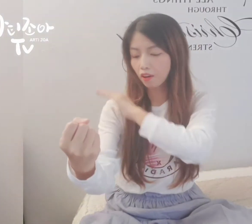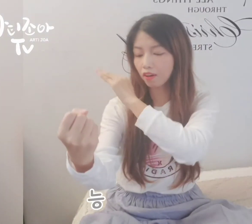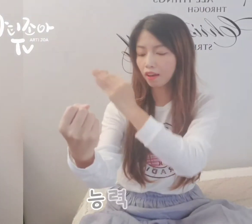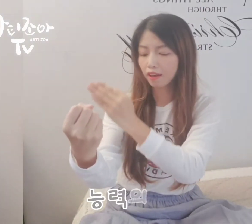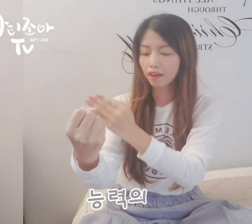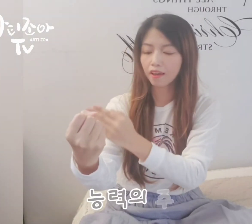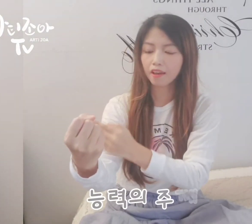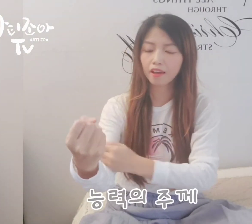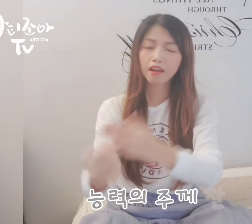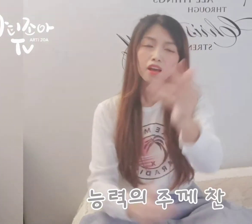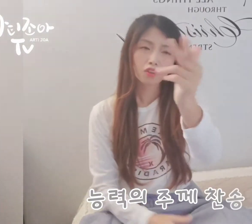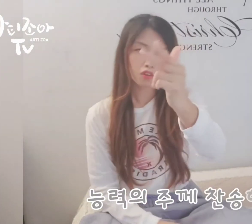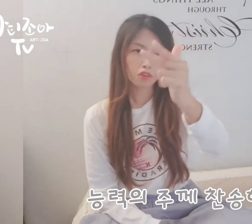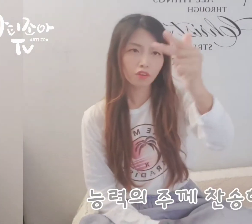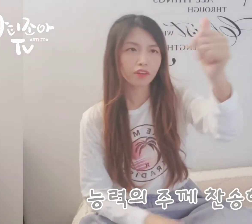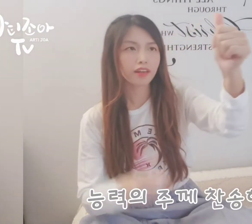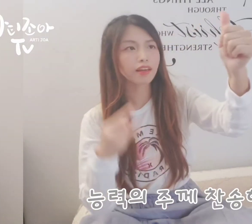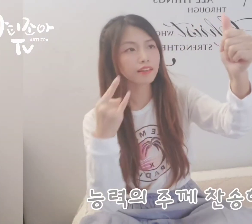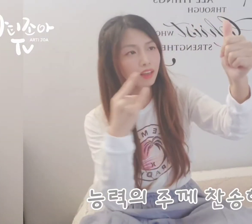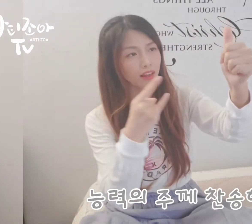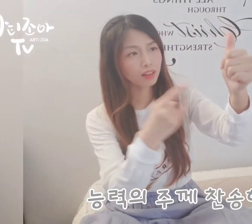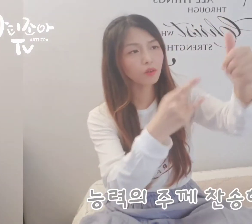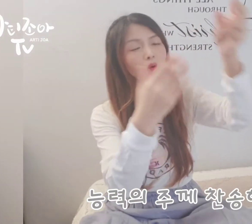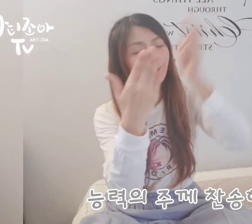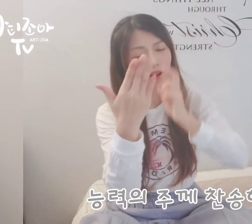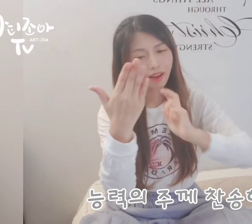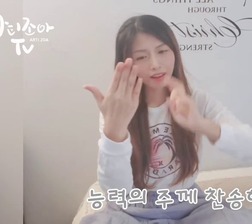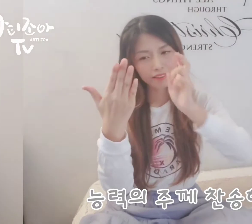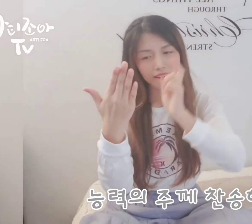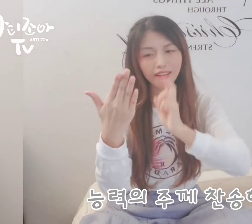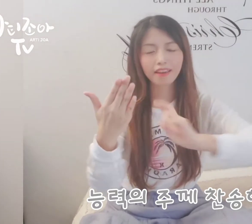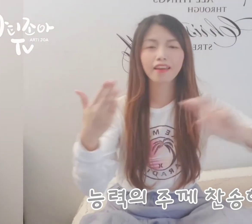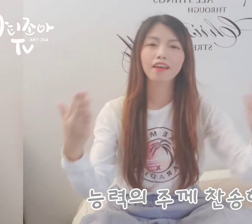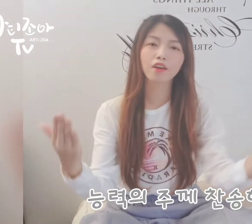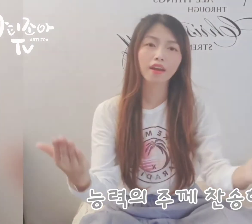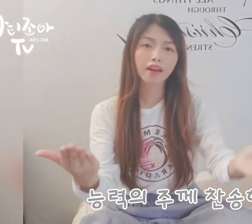능력에 주께 찬송하네.